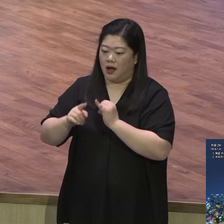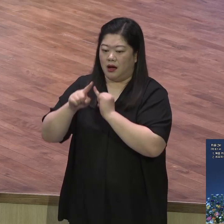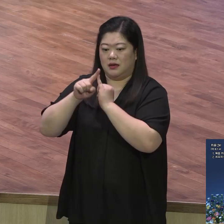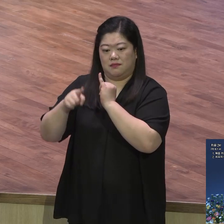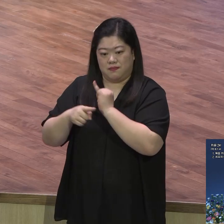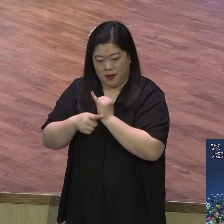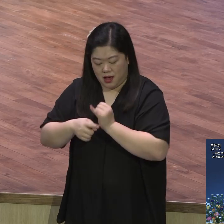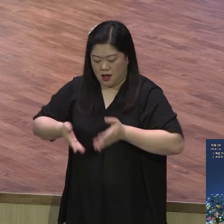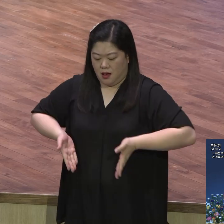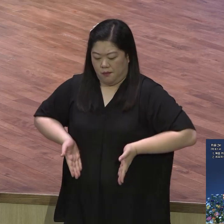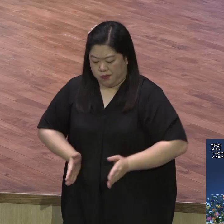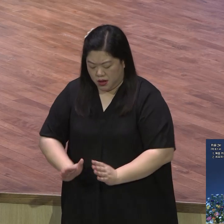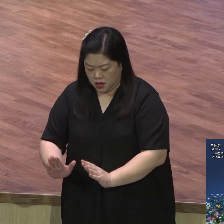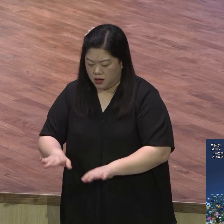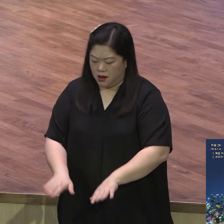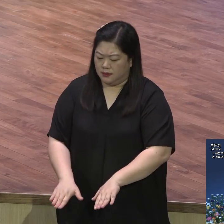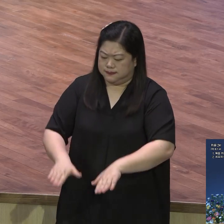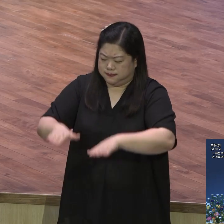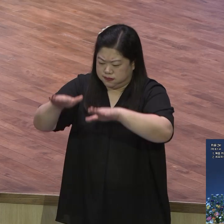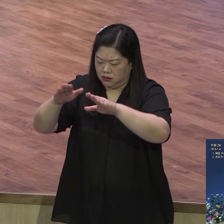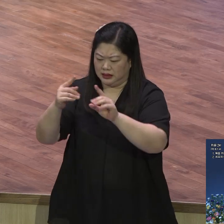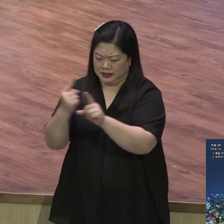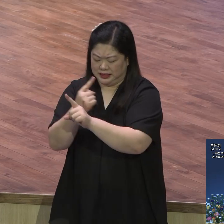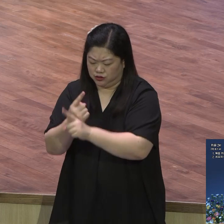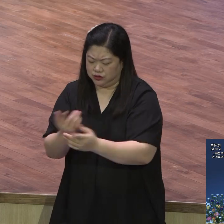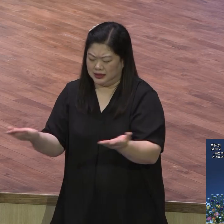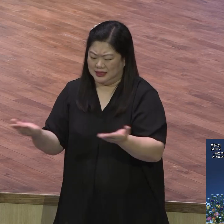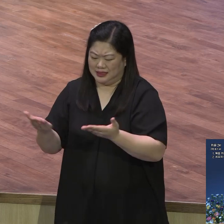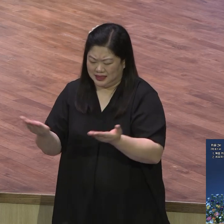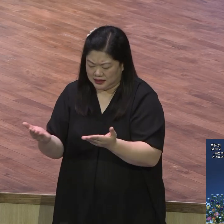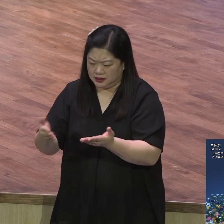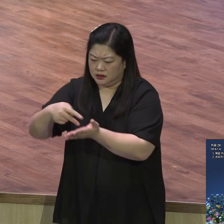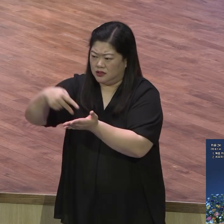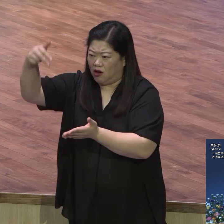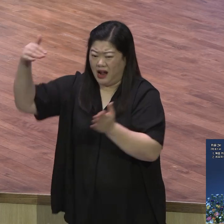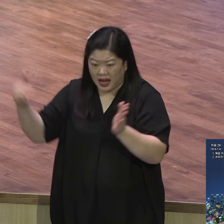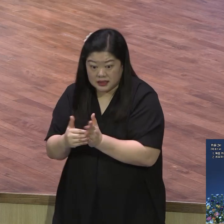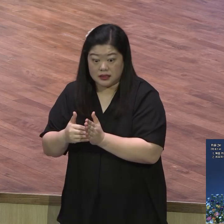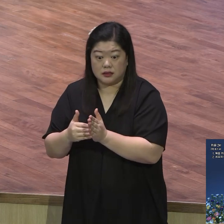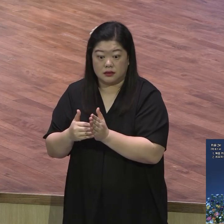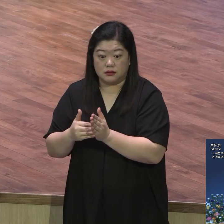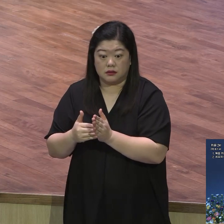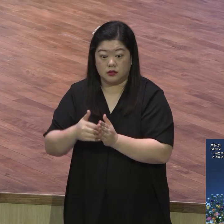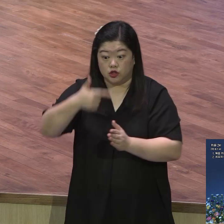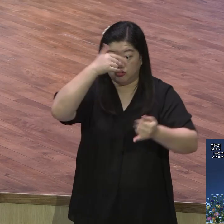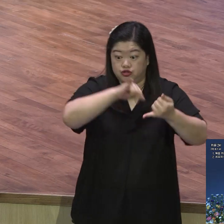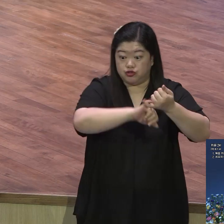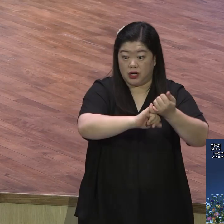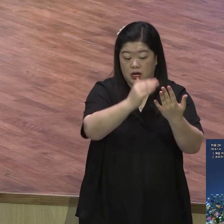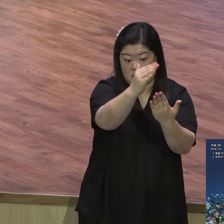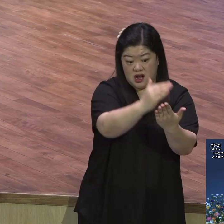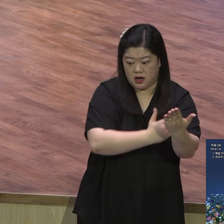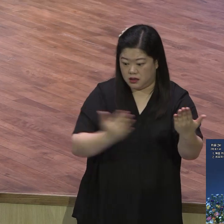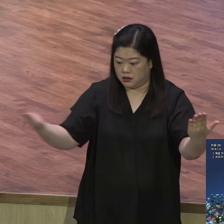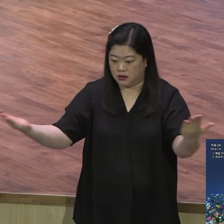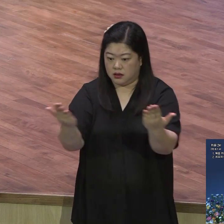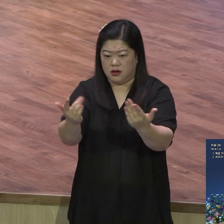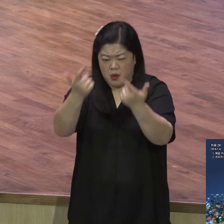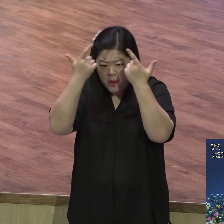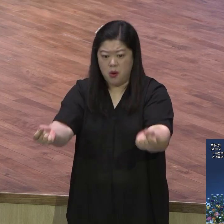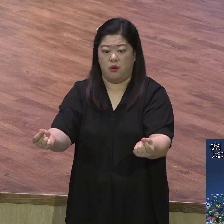목마르다 다 이루었다가 철철다. 구약이 한 말씀 그대로 성취하신 거예요. 여러분 말씀을